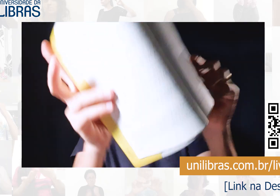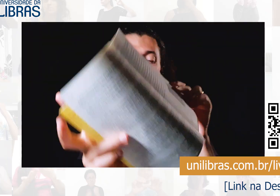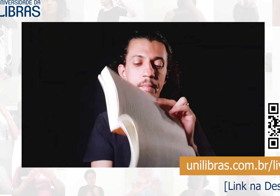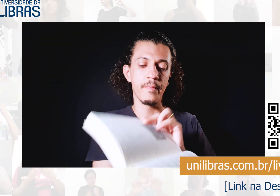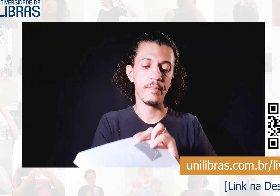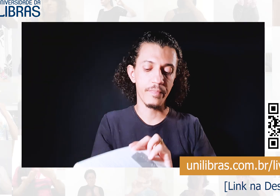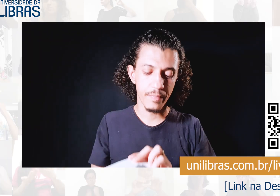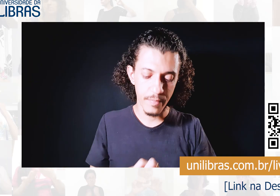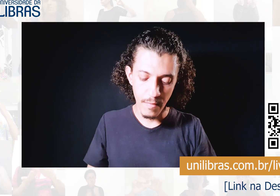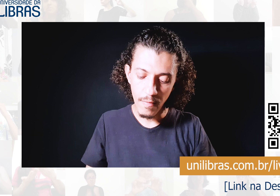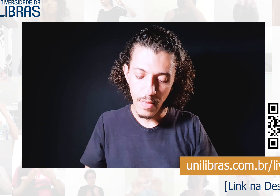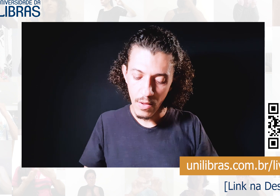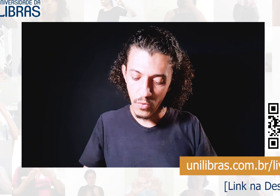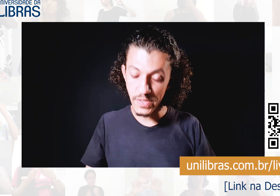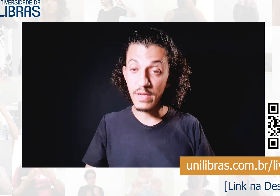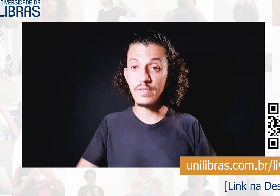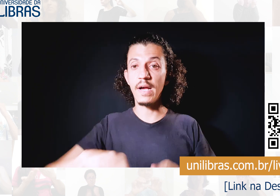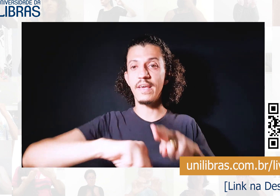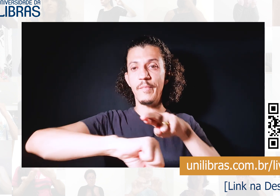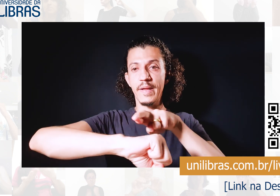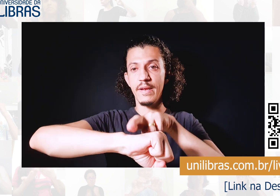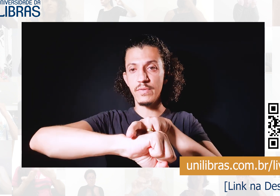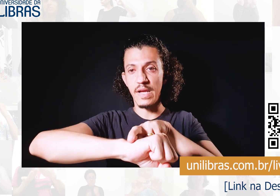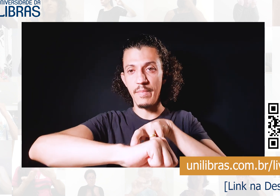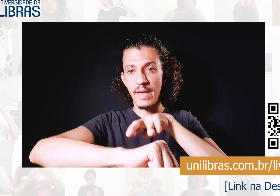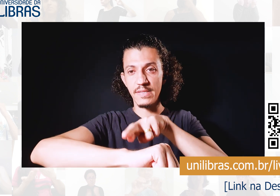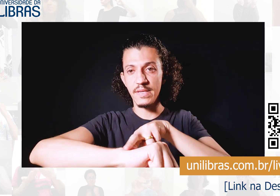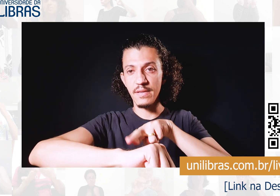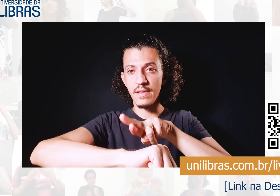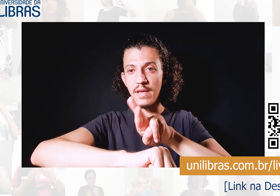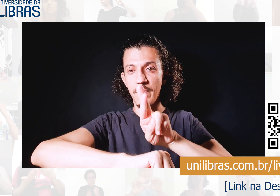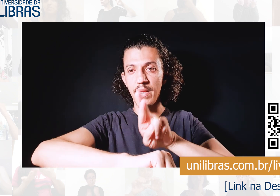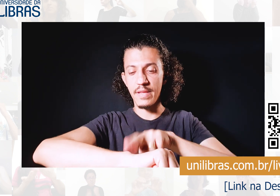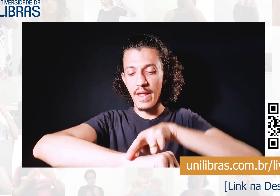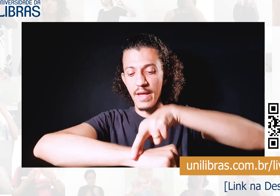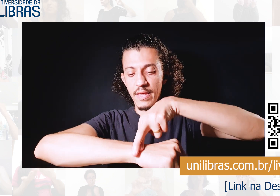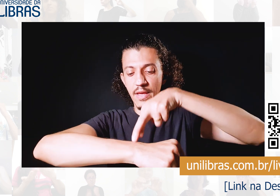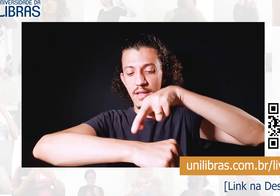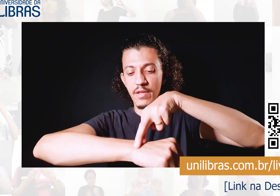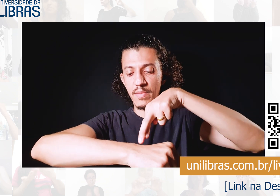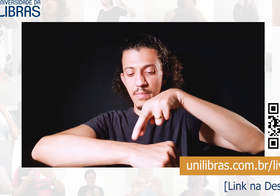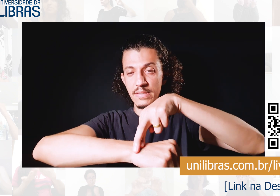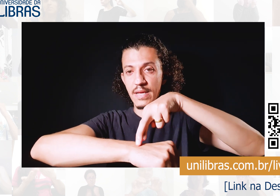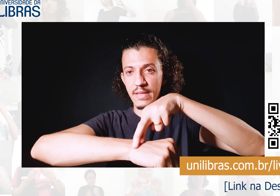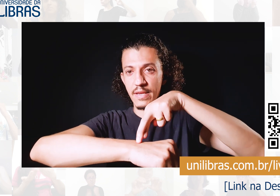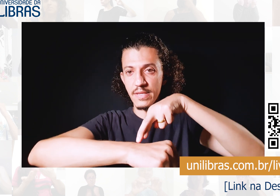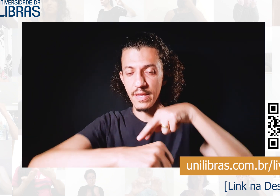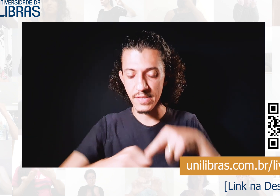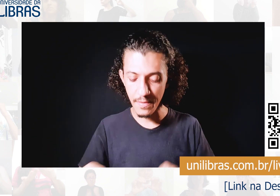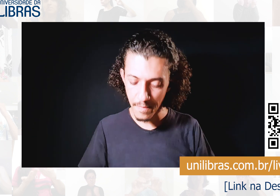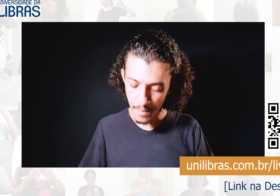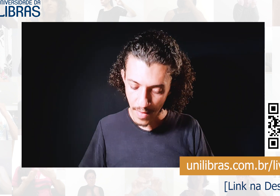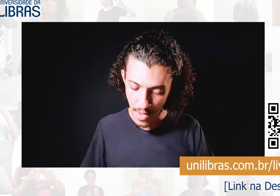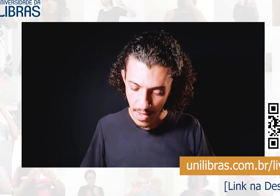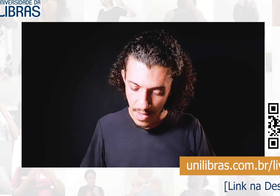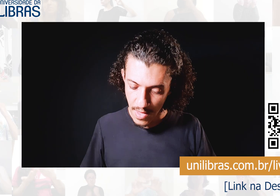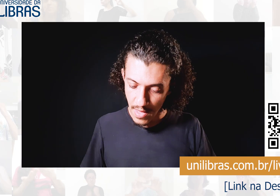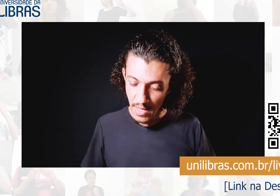de Raquel. O sinal de Raquel, para quem não sabe, é assim. É uma letra R aqui, ela tem uma cicatriz aqui